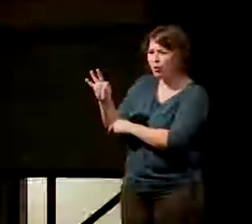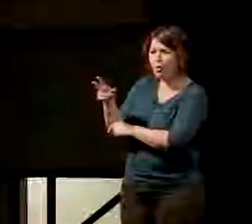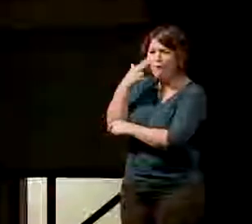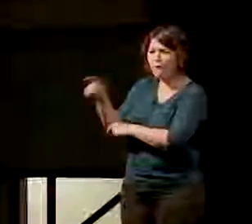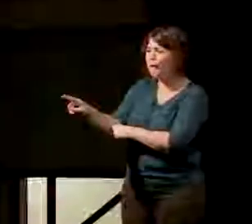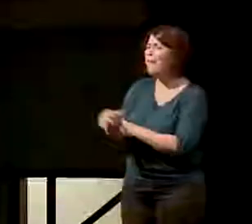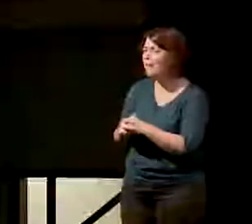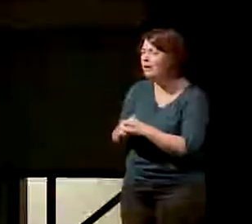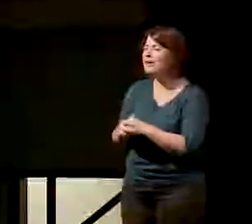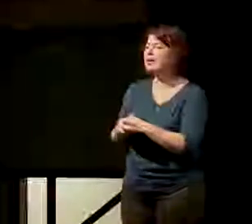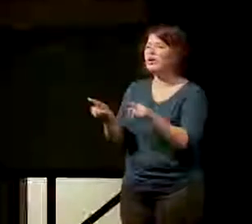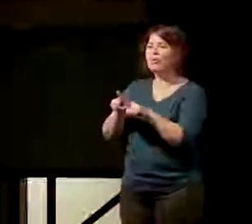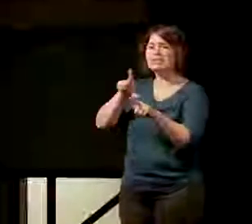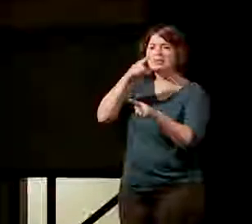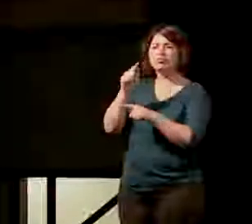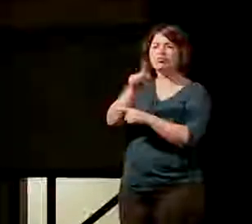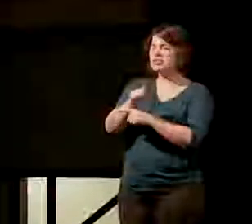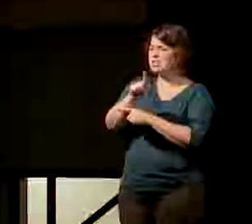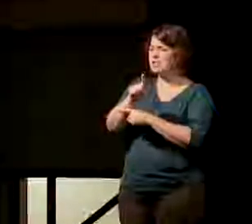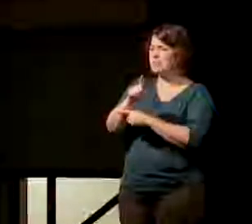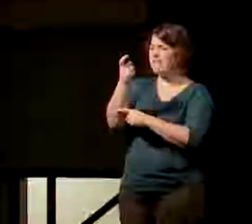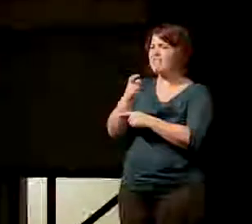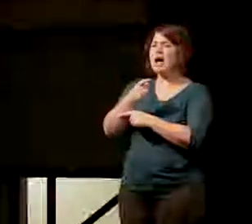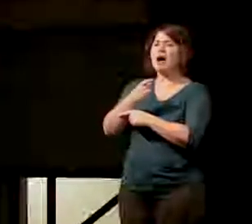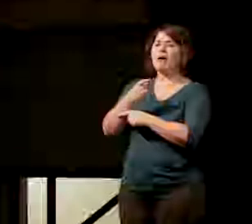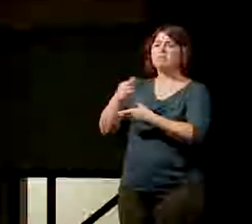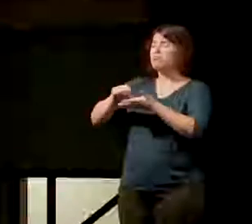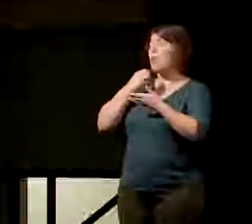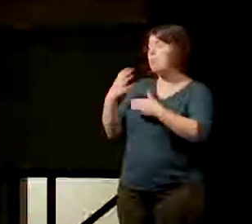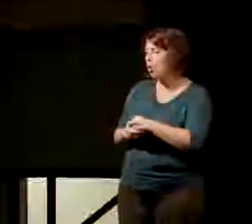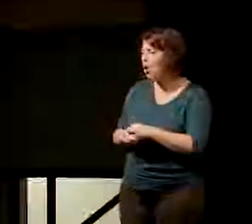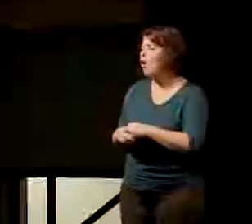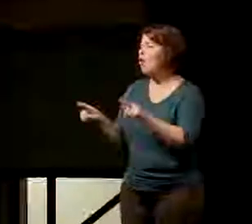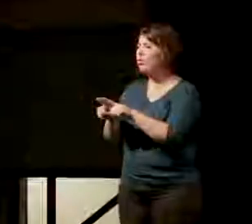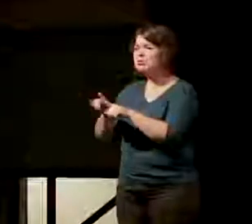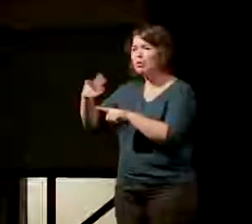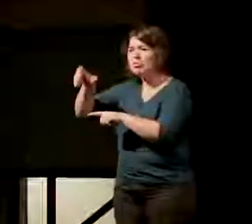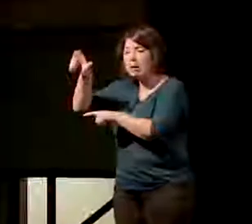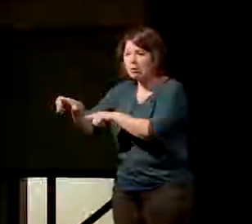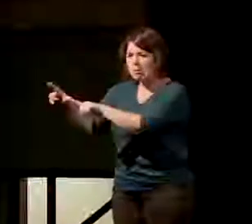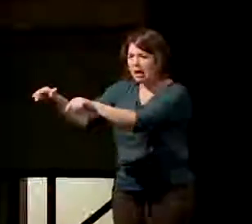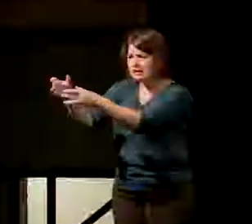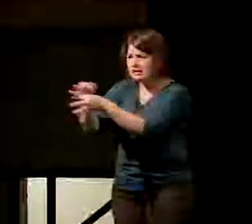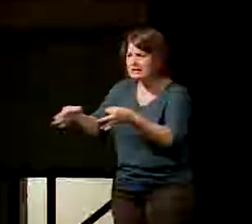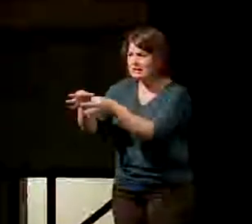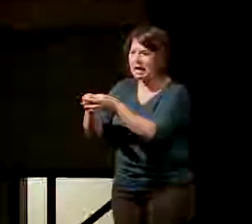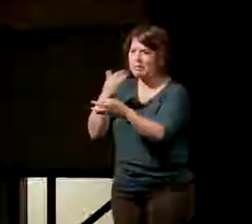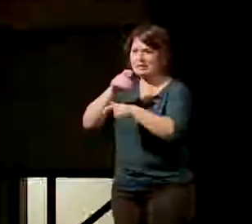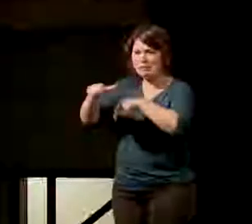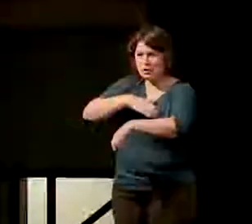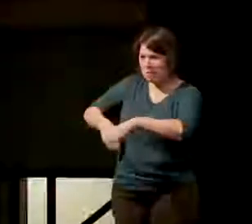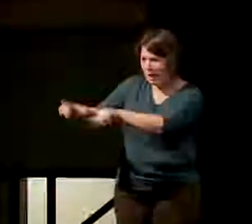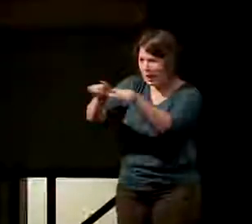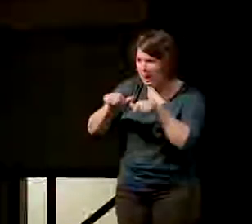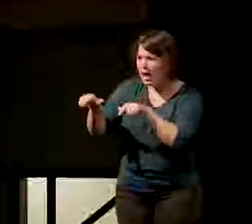ami Monsieur Giberg, Bernard Giberg de Bourblanc. Pierre Ogor doit être dans la salle aussi, donc merci à vous. Merci à tous les maires.